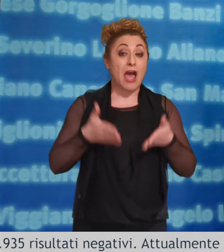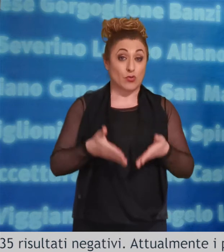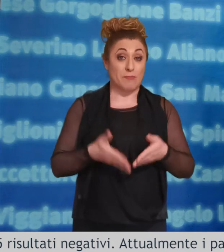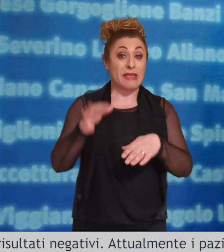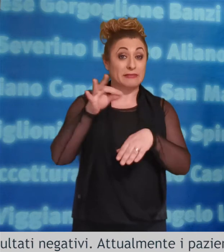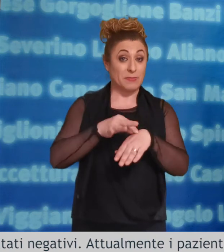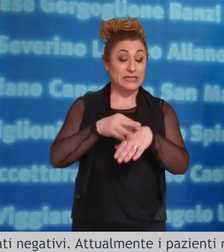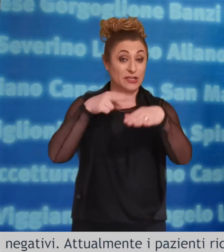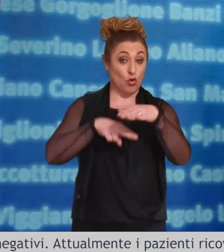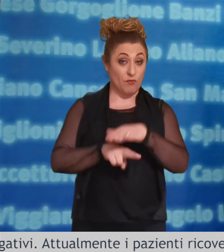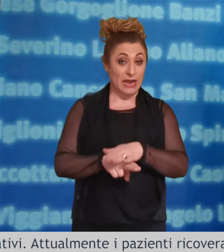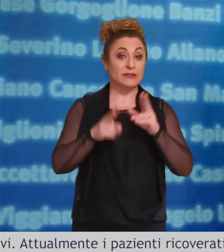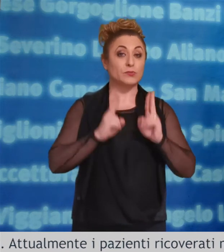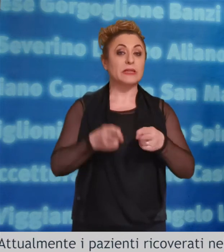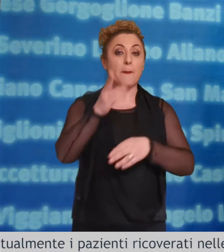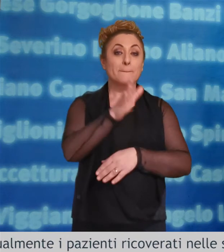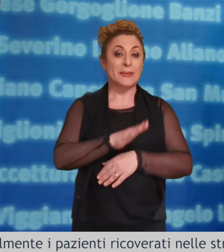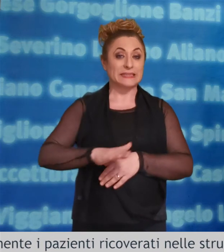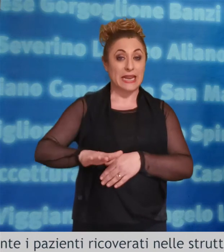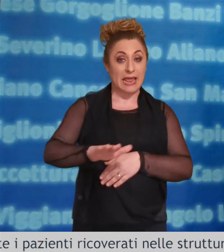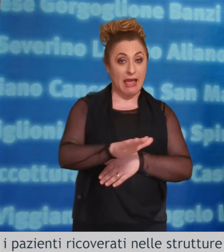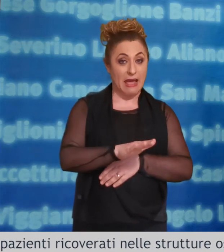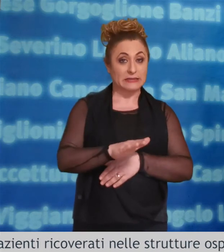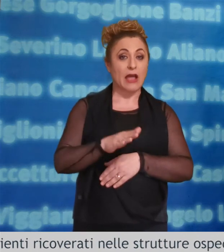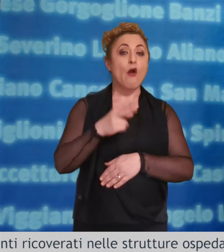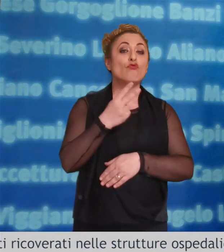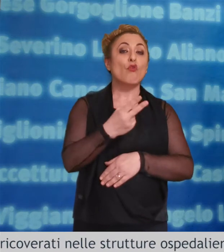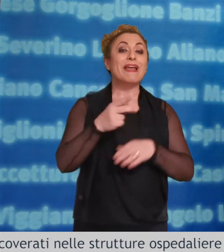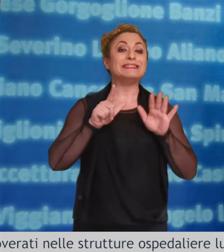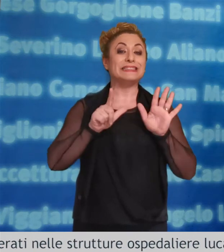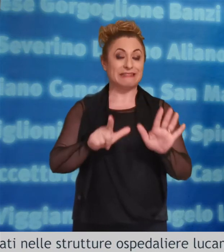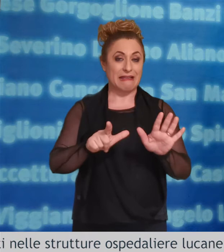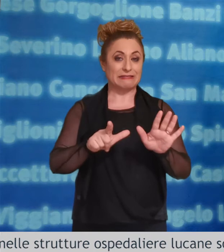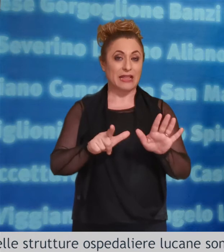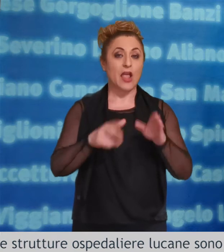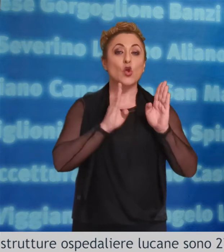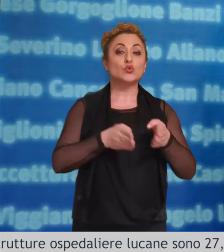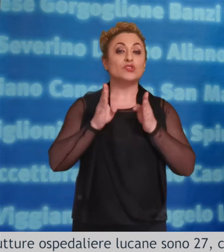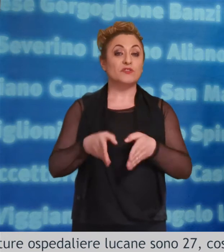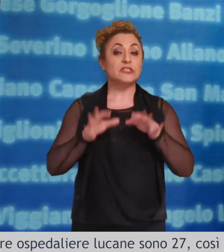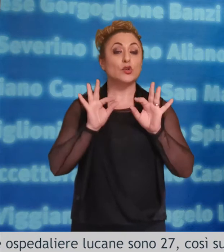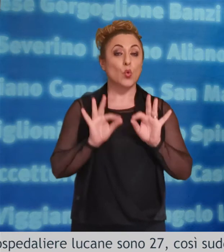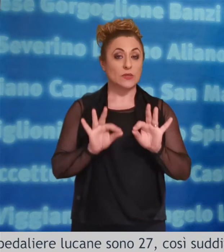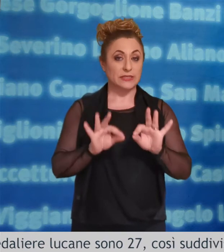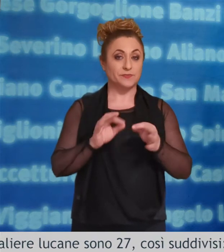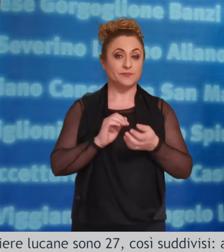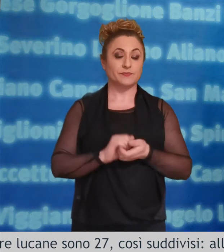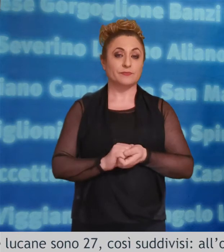attualmente i pazienti ricoverati nelle strutture ospedaliere lucane sono 27 così suddivisi